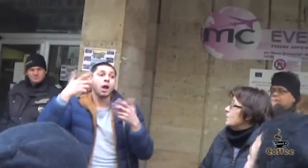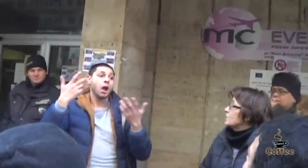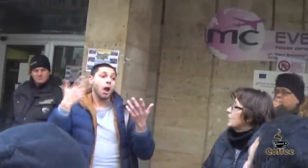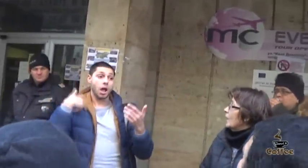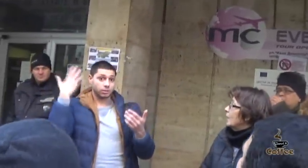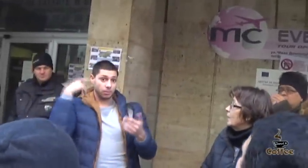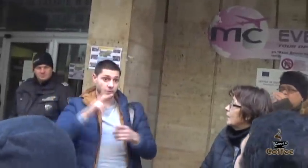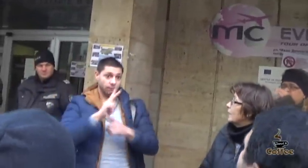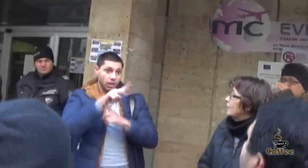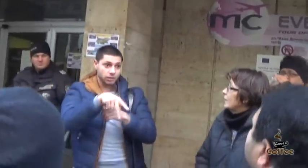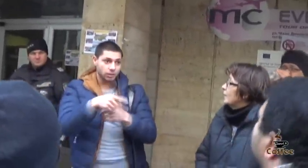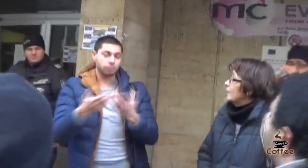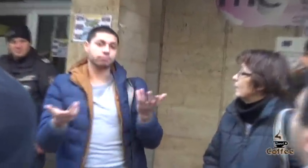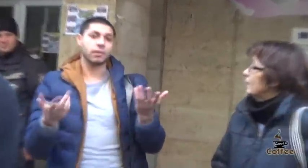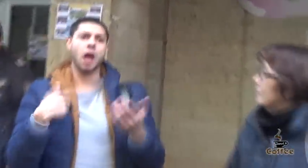По-бързо ден.